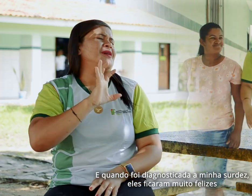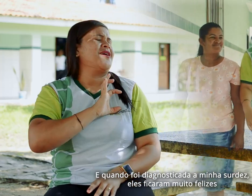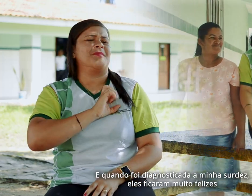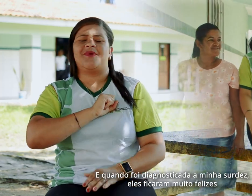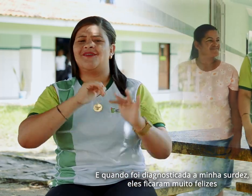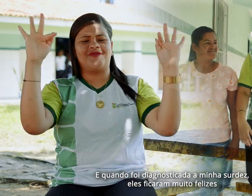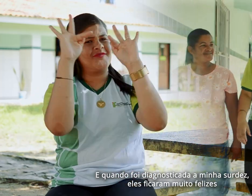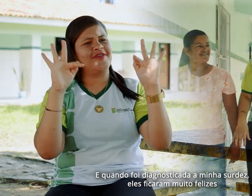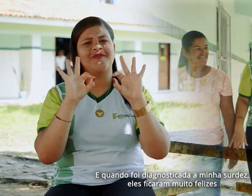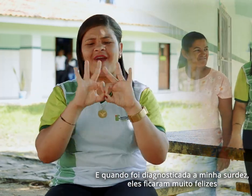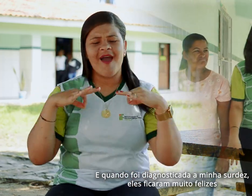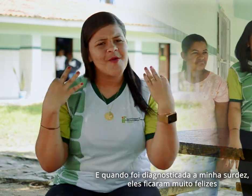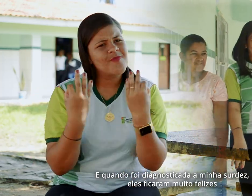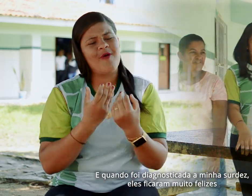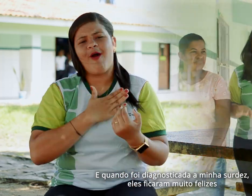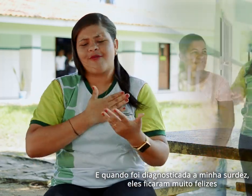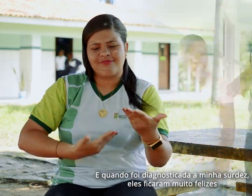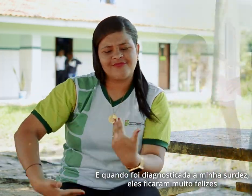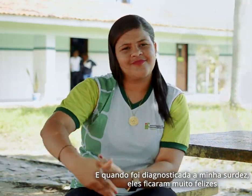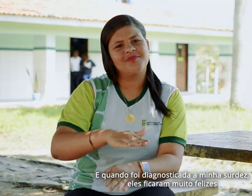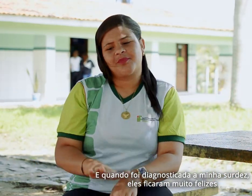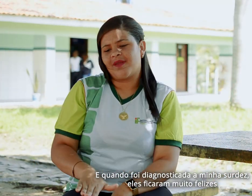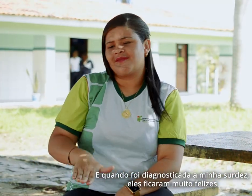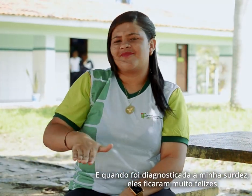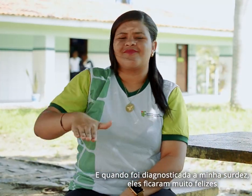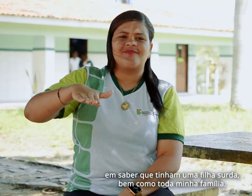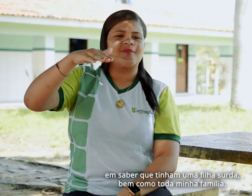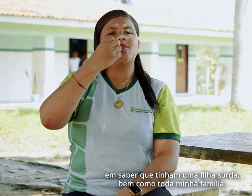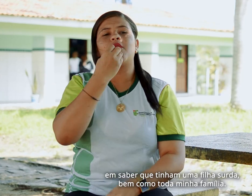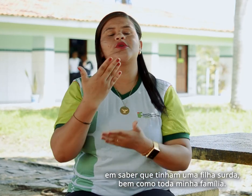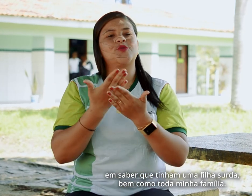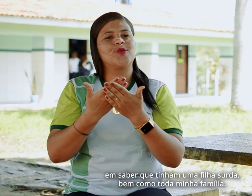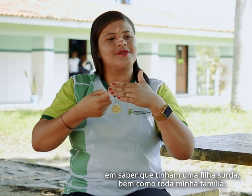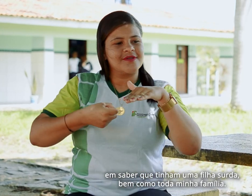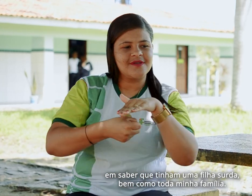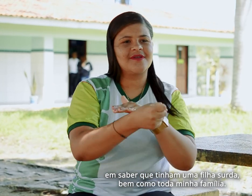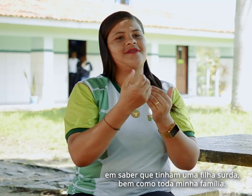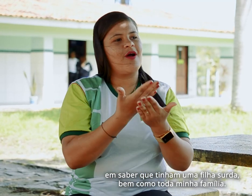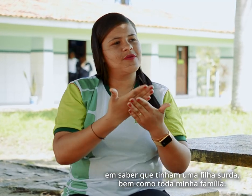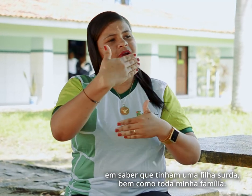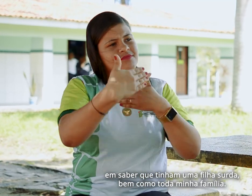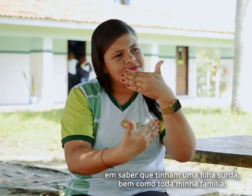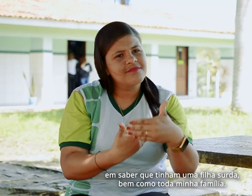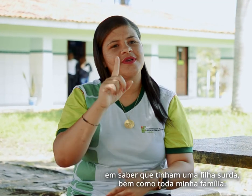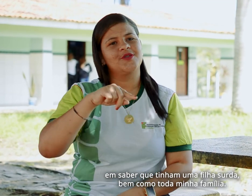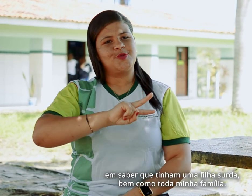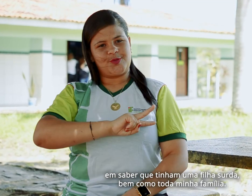diagnosticada a minha surdez, eles ficaram muito felizes em saber que tinham uma filha surda, bem como toda a minha